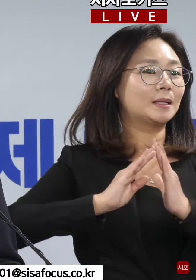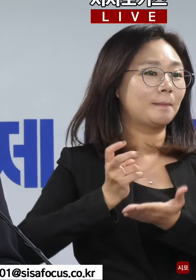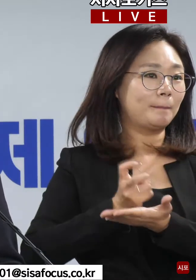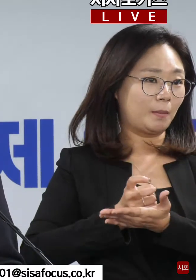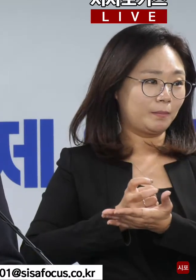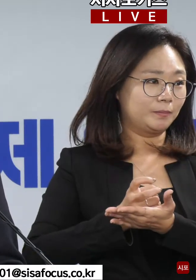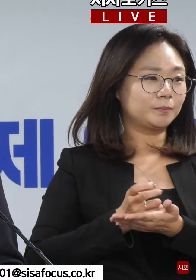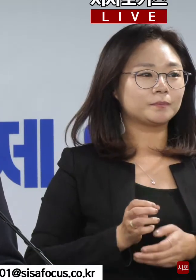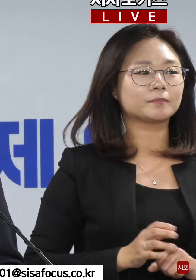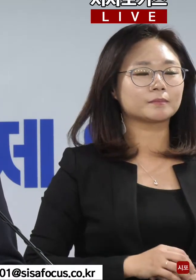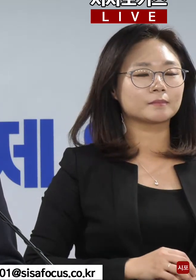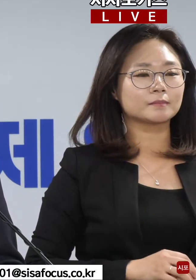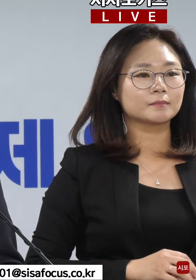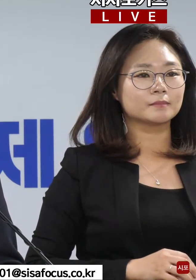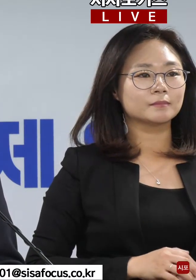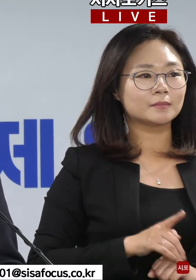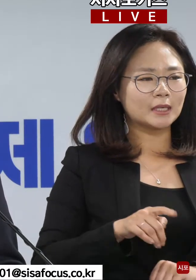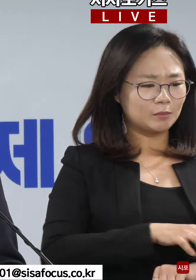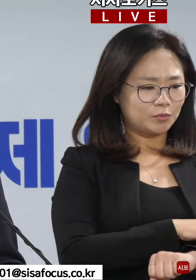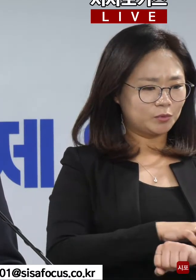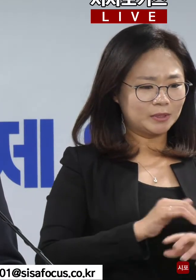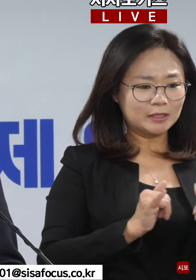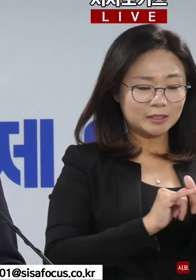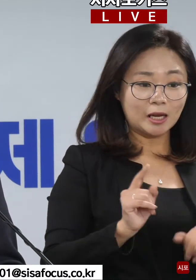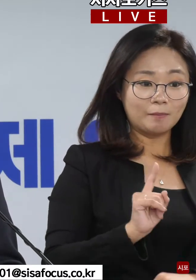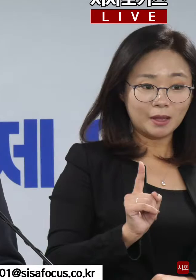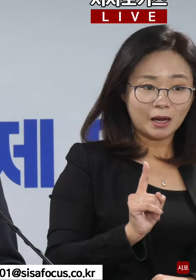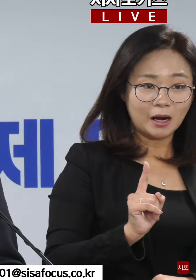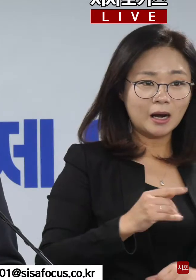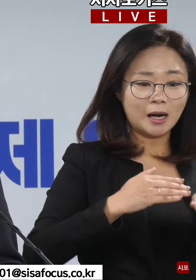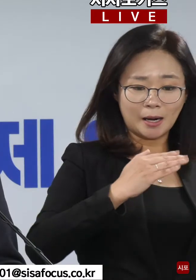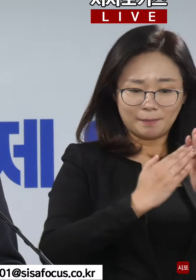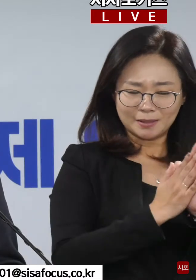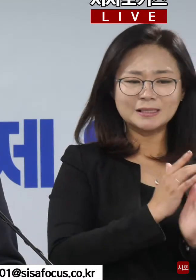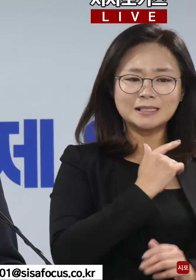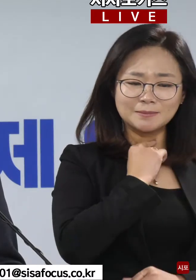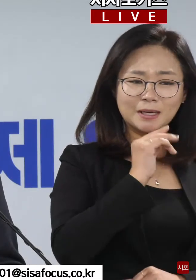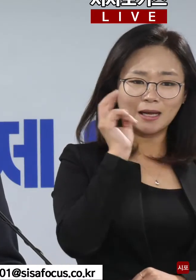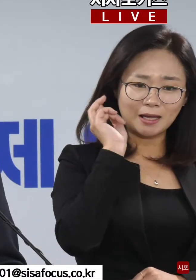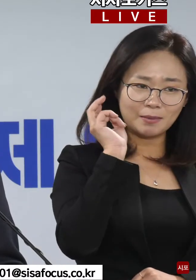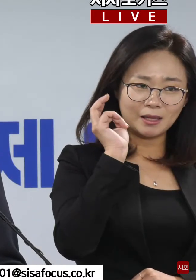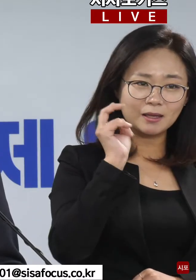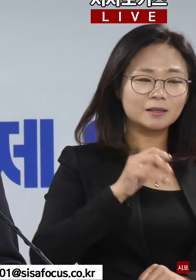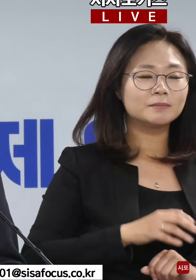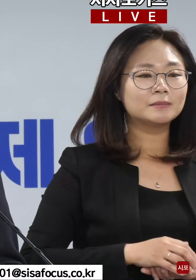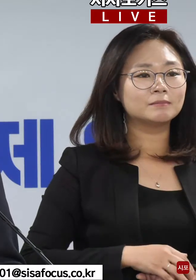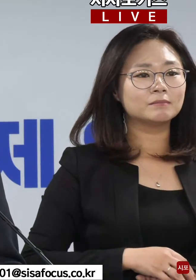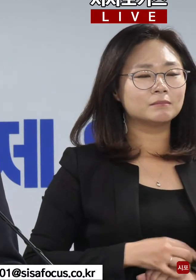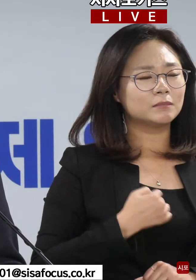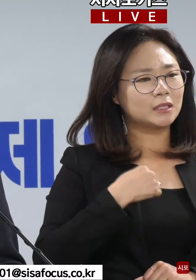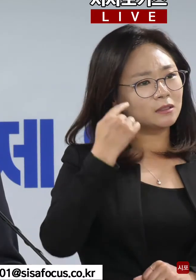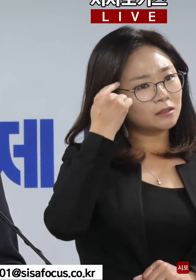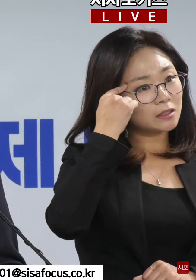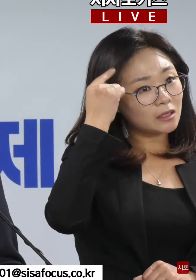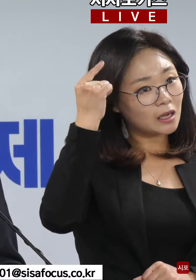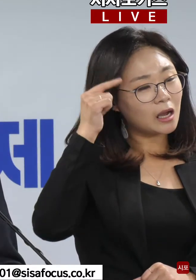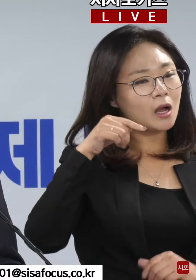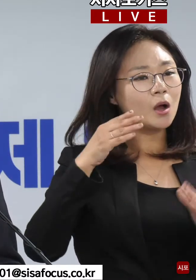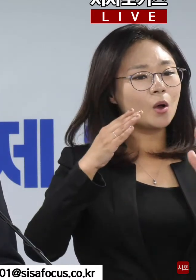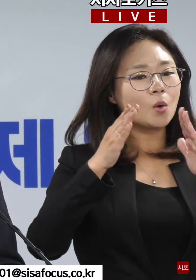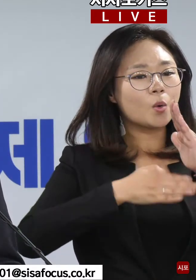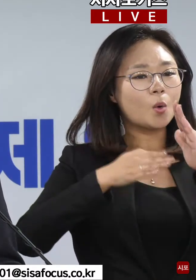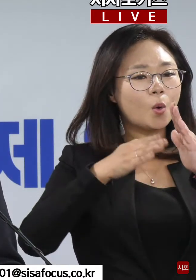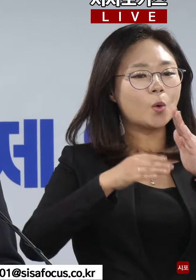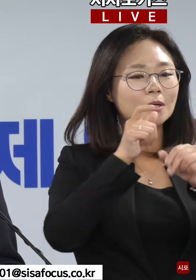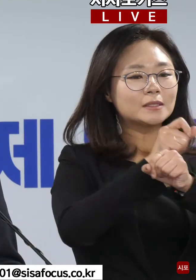제도입니다. 아마도 이게 불편한 사람들은 철폐하고 싶을 것 같은데 저는 공수처에 의해서